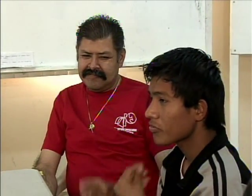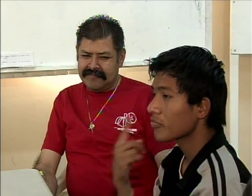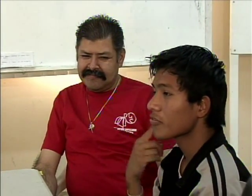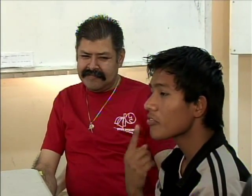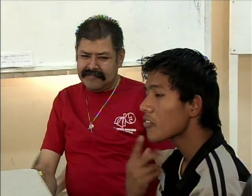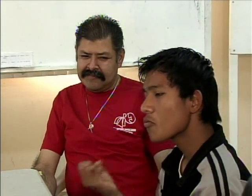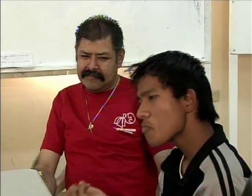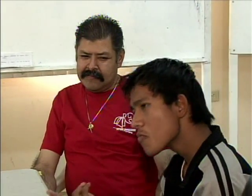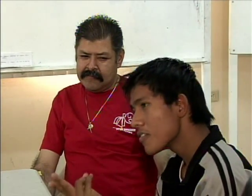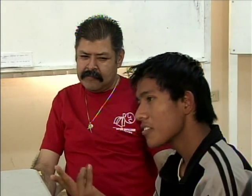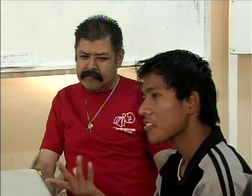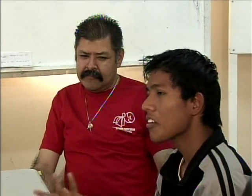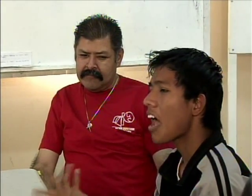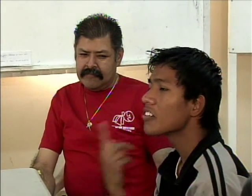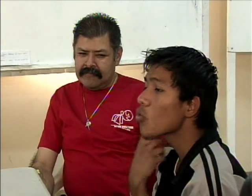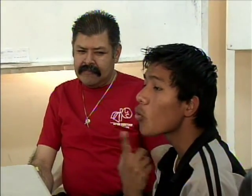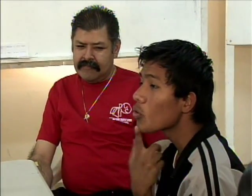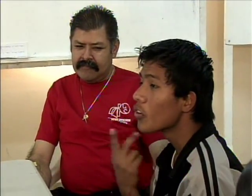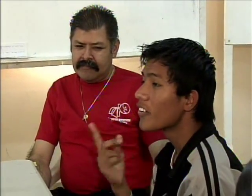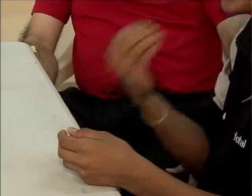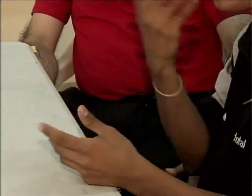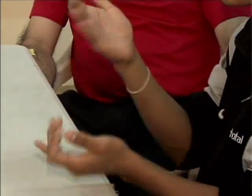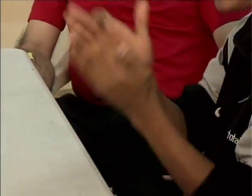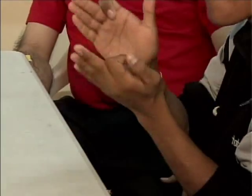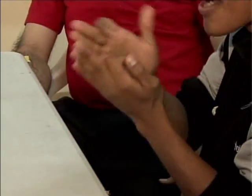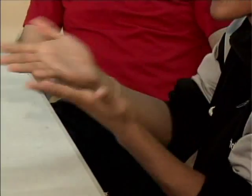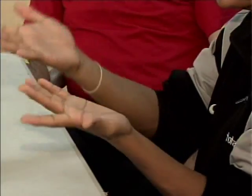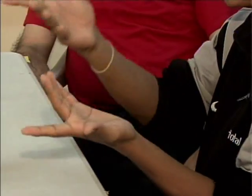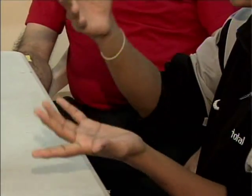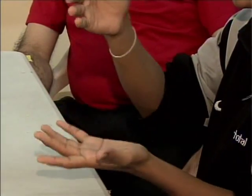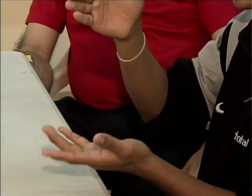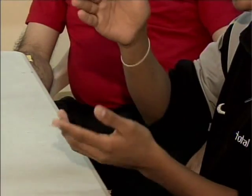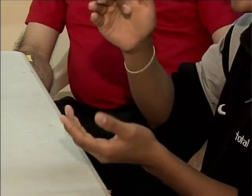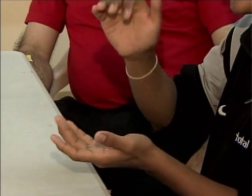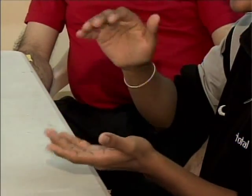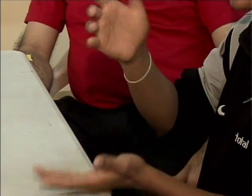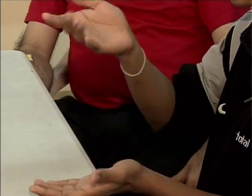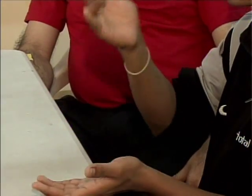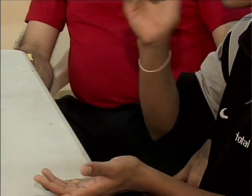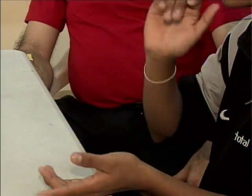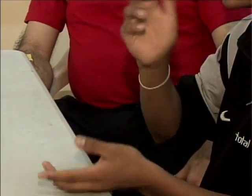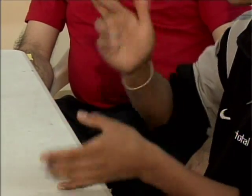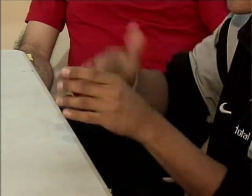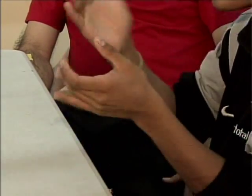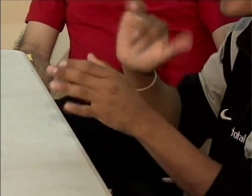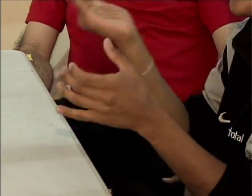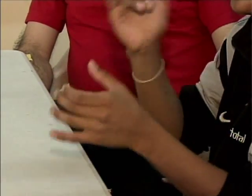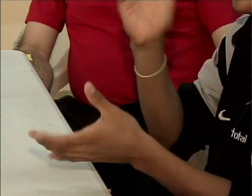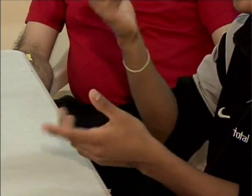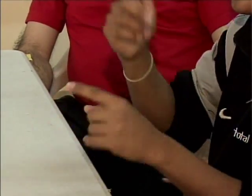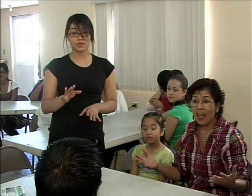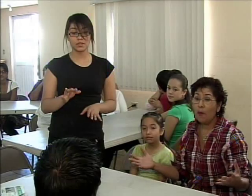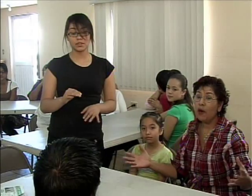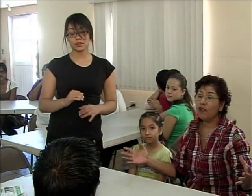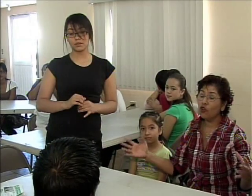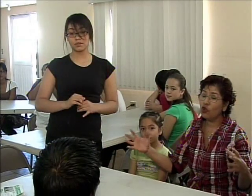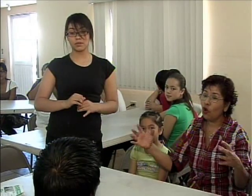Salud en 2005 determinó que en México existen más de 10 millones de personas con pérdida auditiva. La población con esta